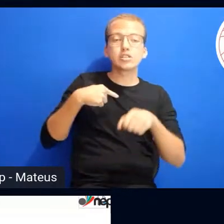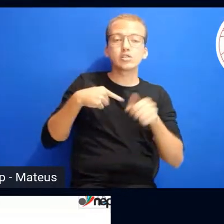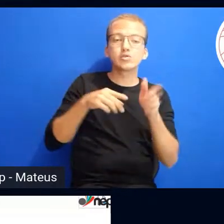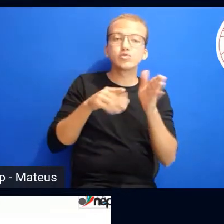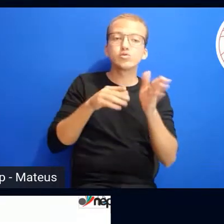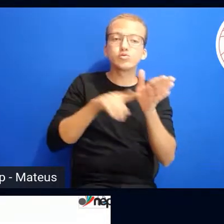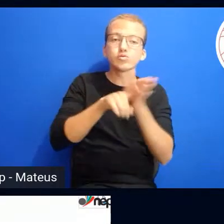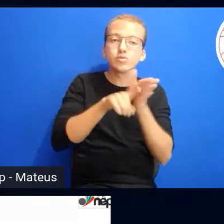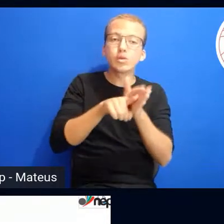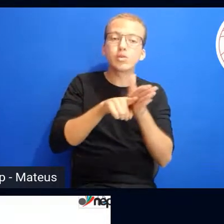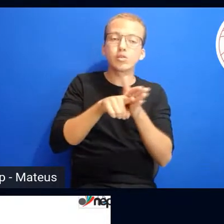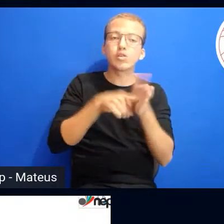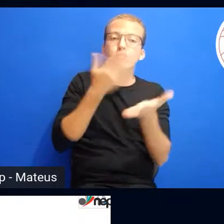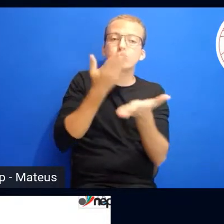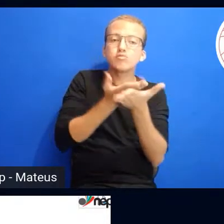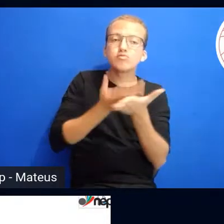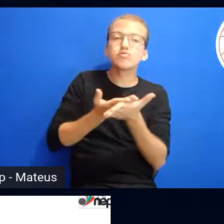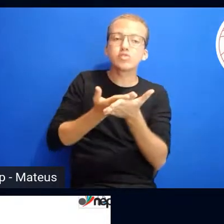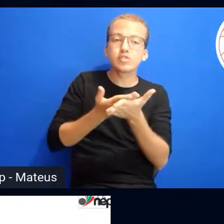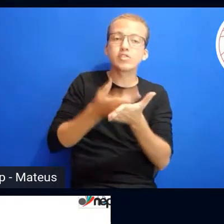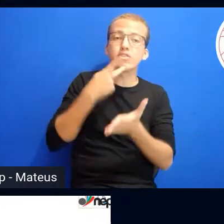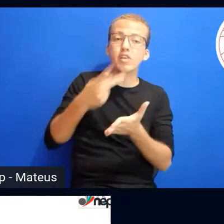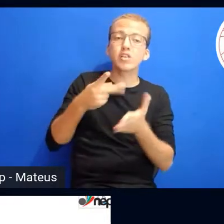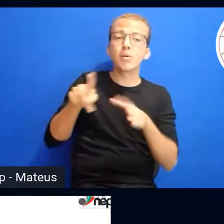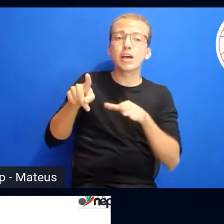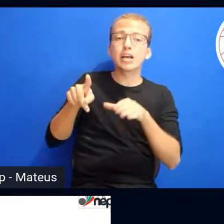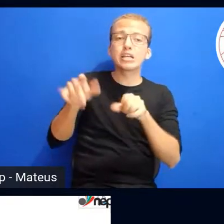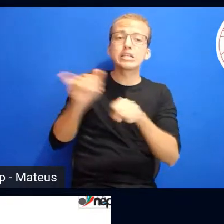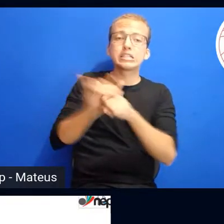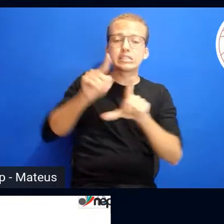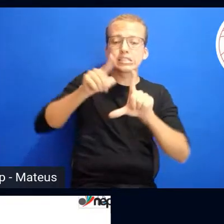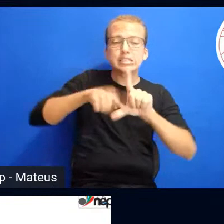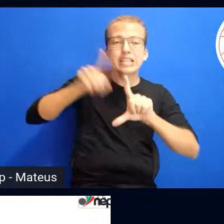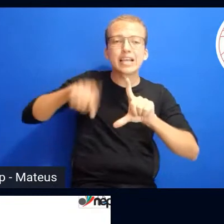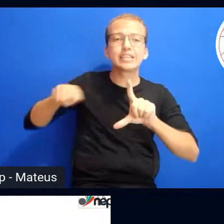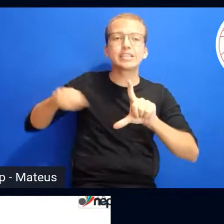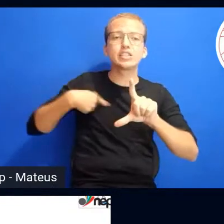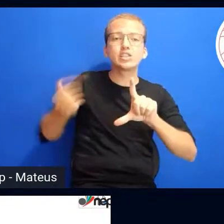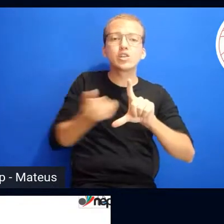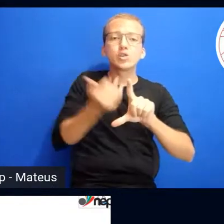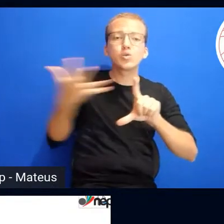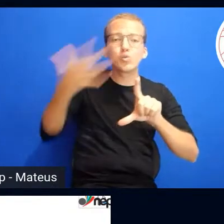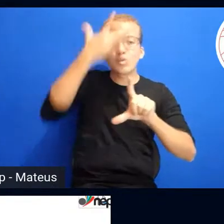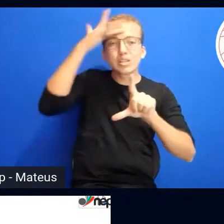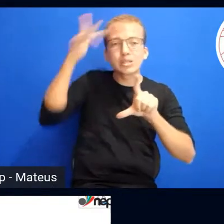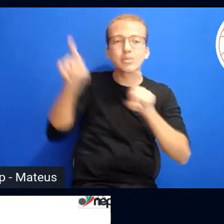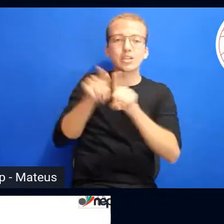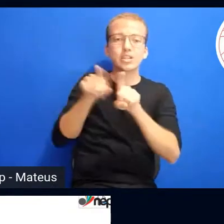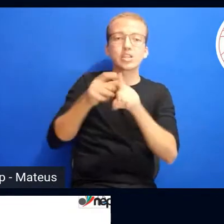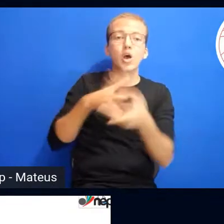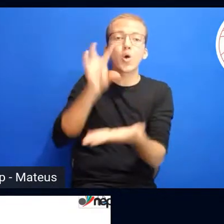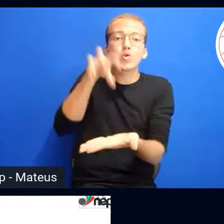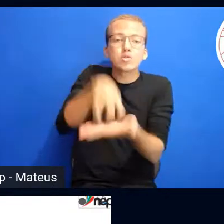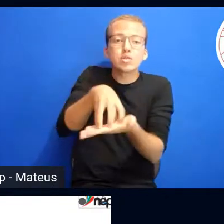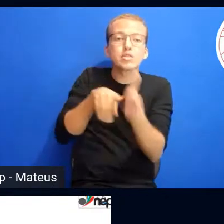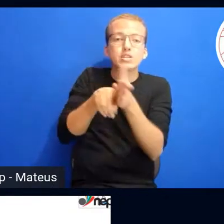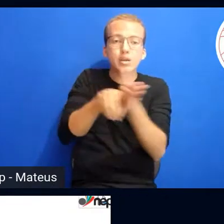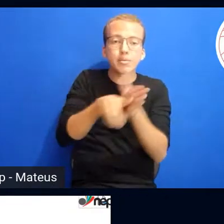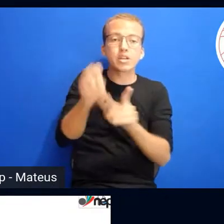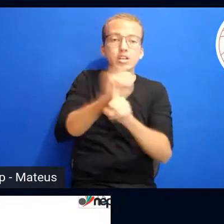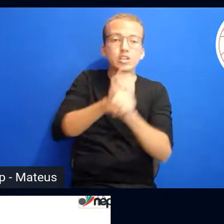nosso país, mas também no mundo. Então, o Departamento de Pesquisa Socioeconômica das Nações